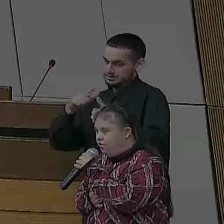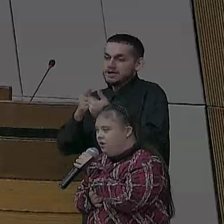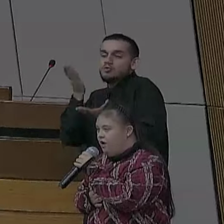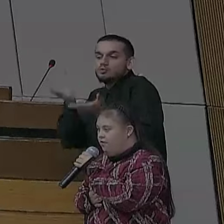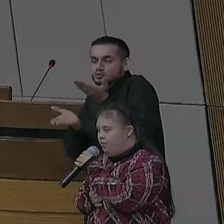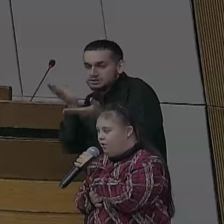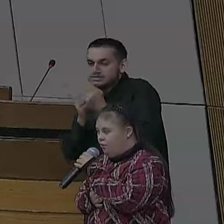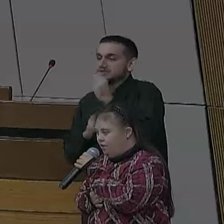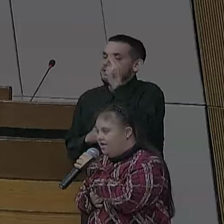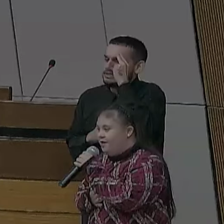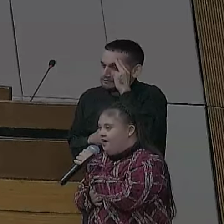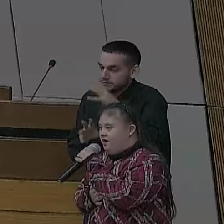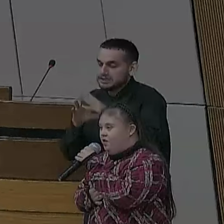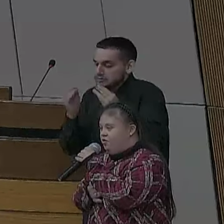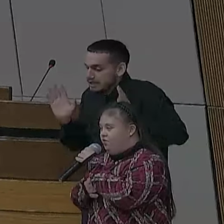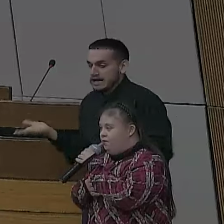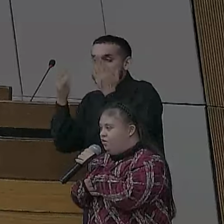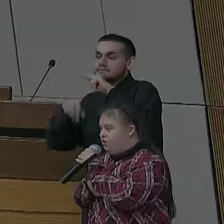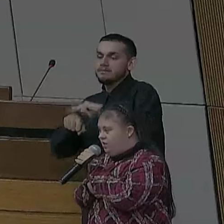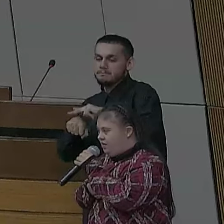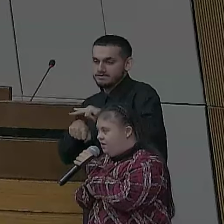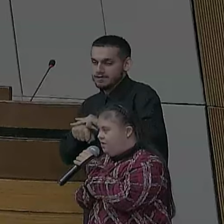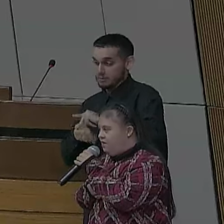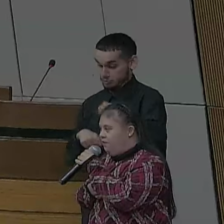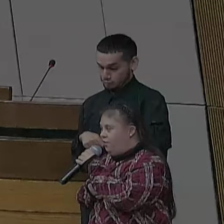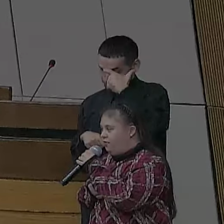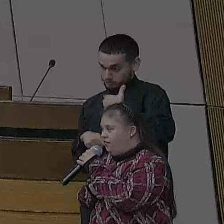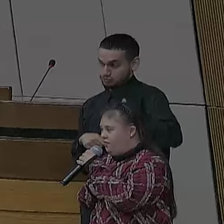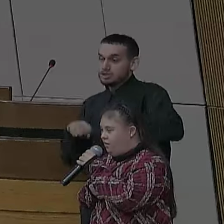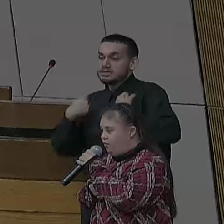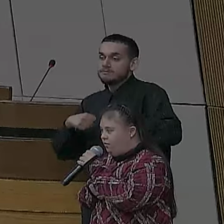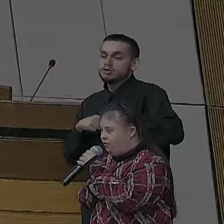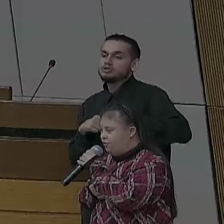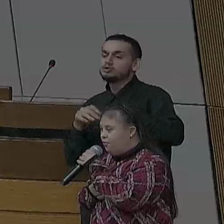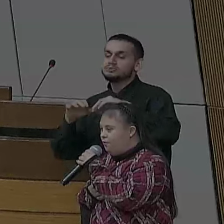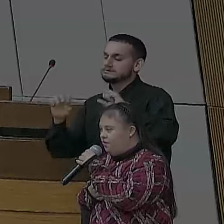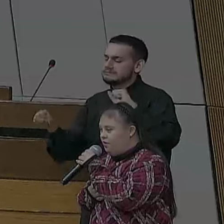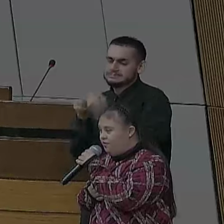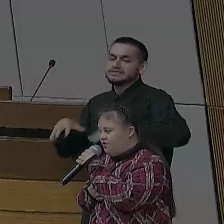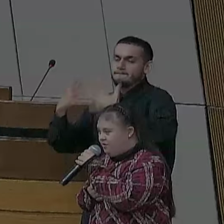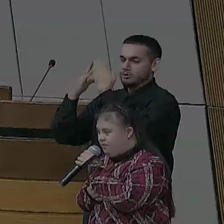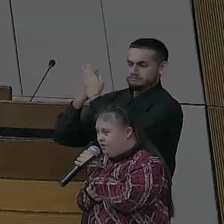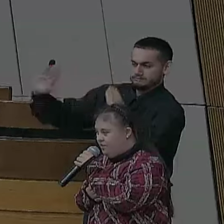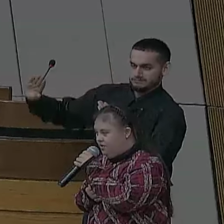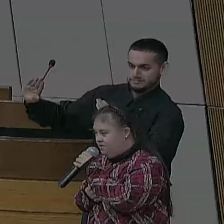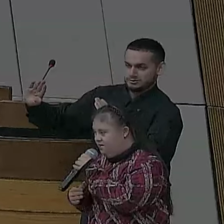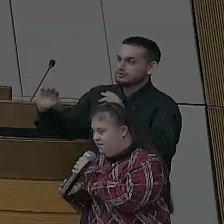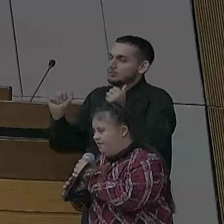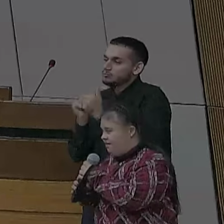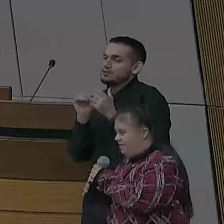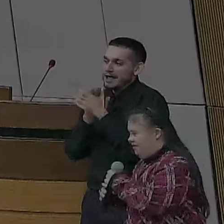Control, Avia Paraguay. Esto soy Portita, campeona de Tecono, con mi hijo César